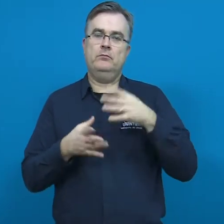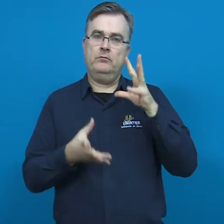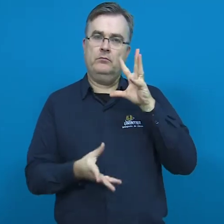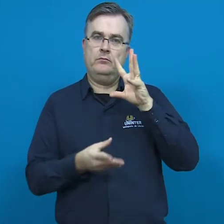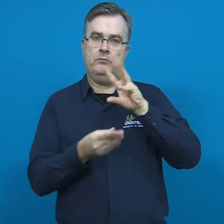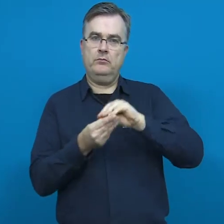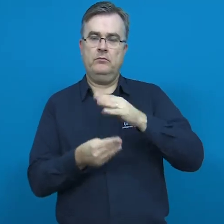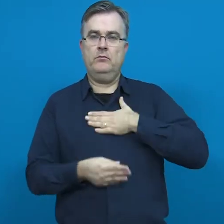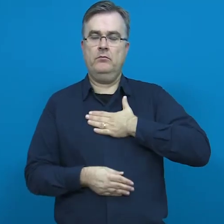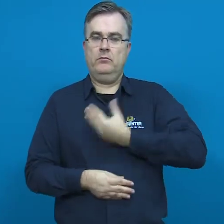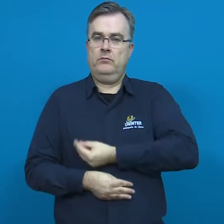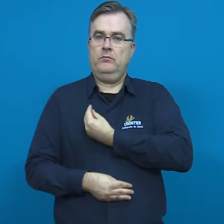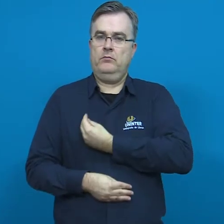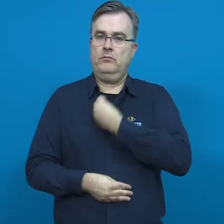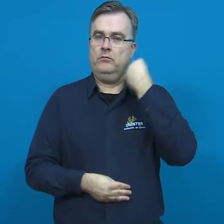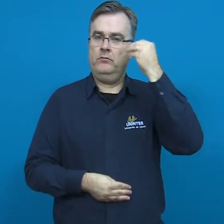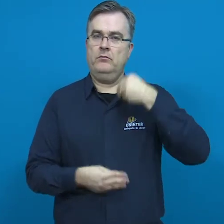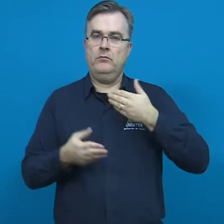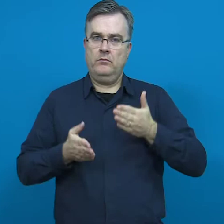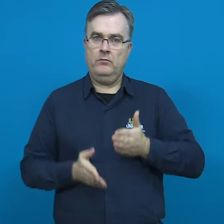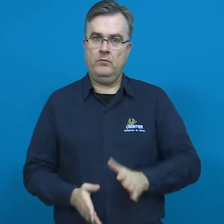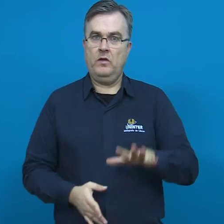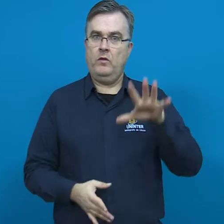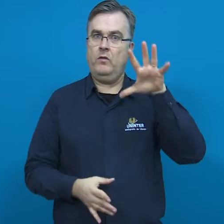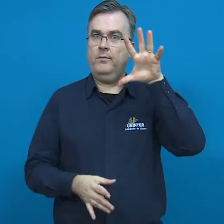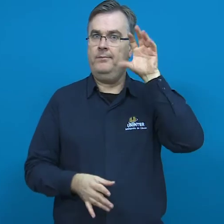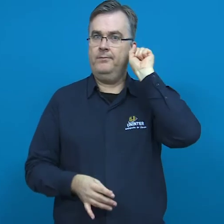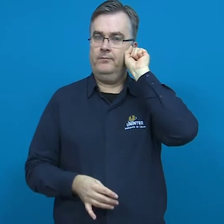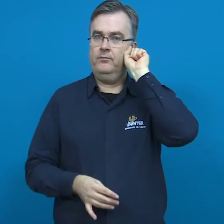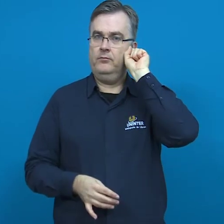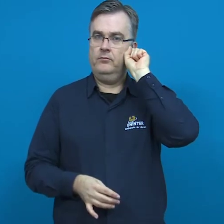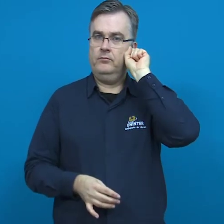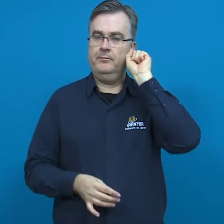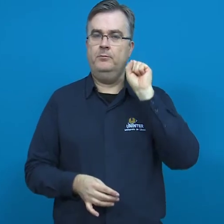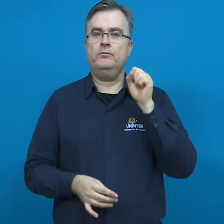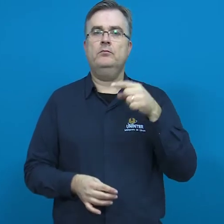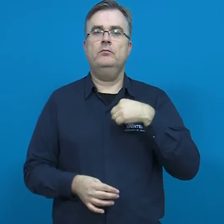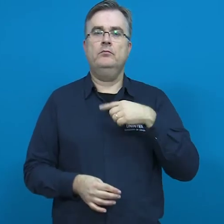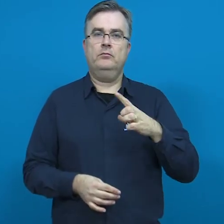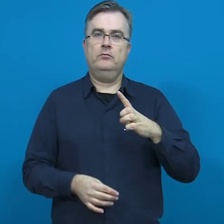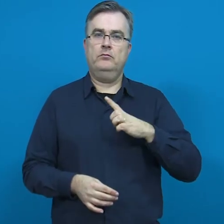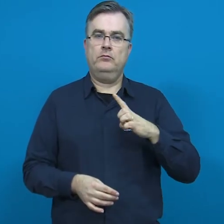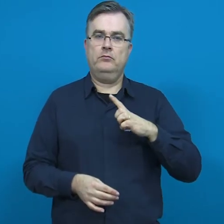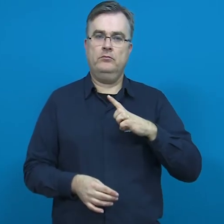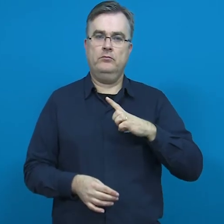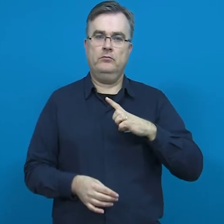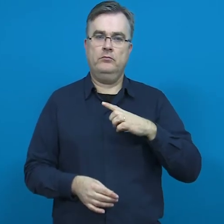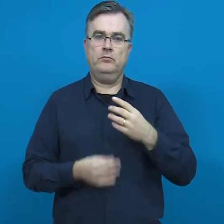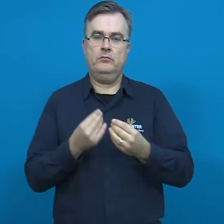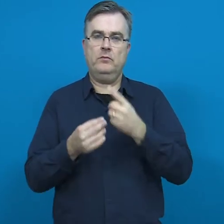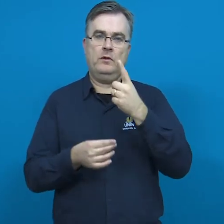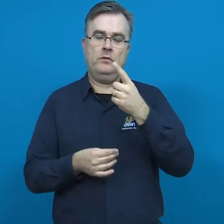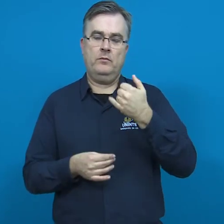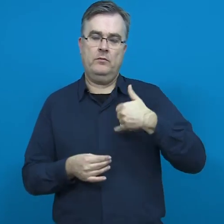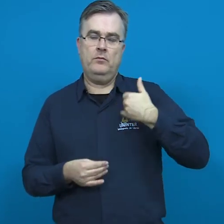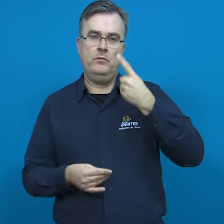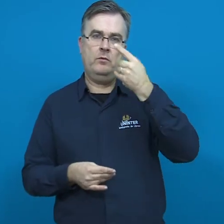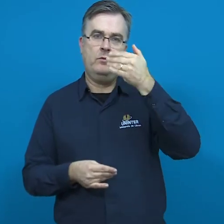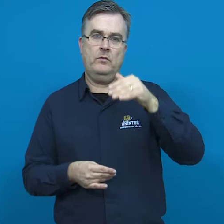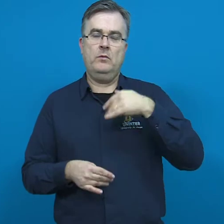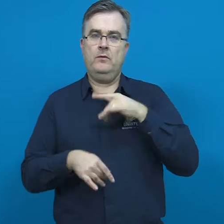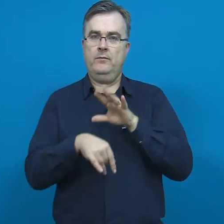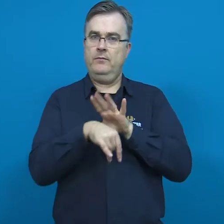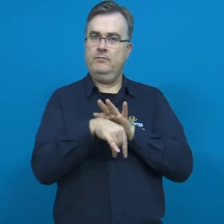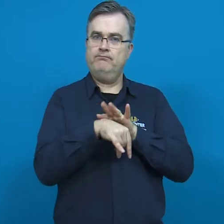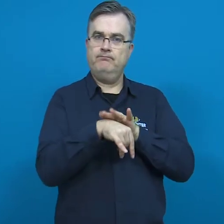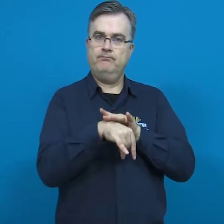Então, eu vou fazer um resumo da minha vida. Eu nasci ouvinte, mas eu tive com 1 ano e meio,